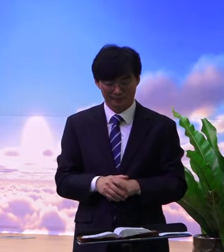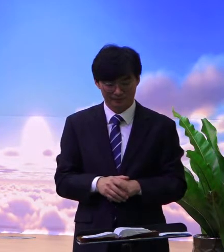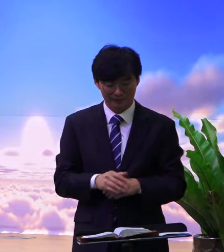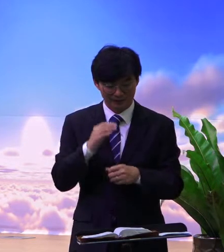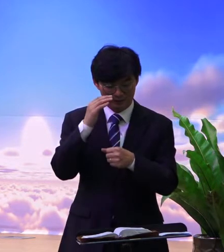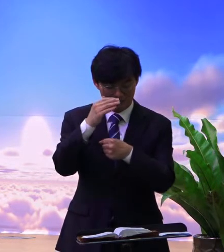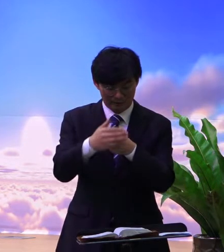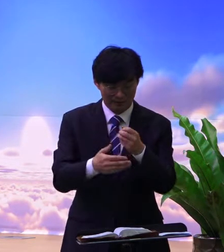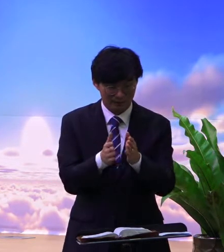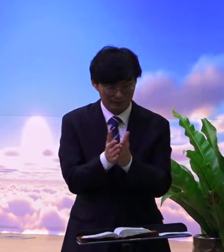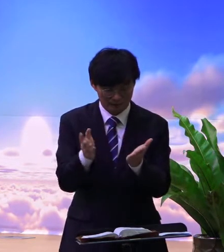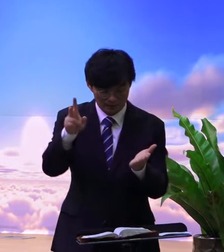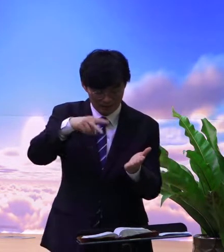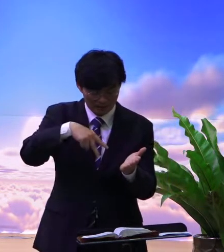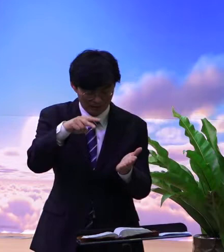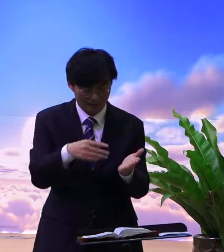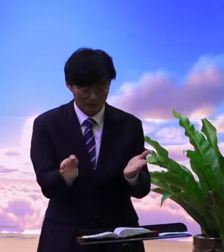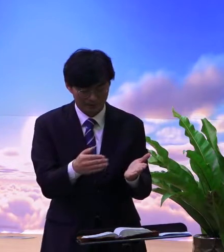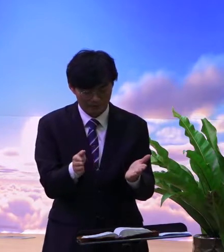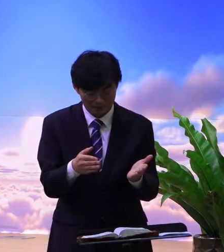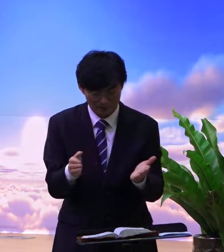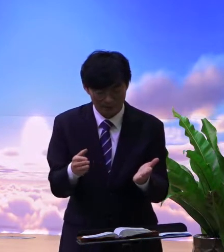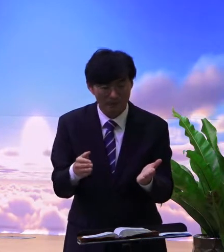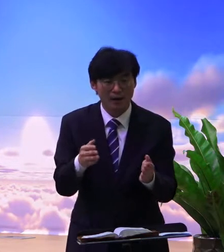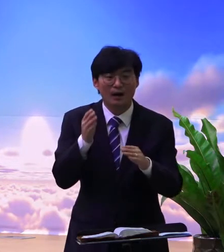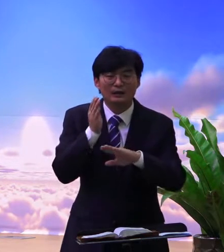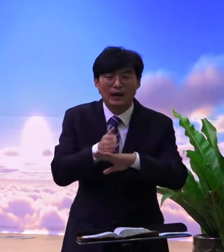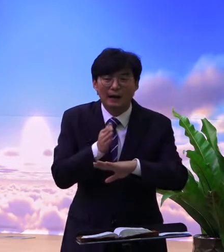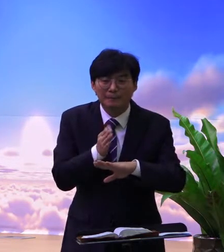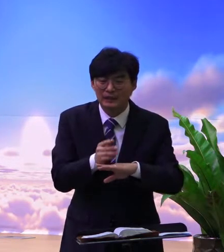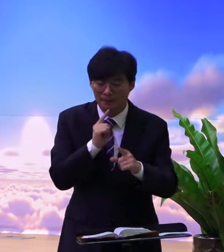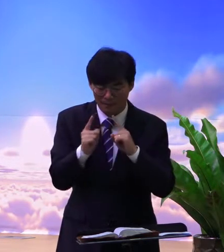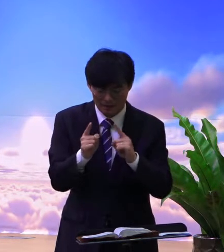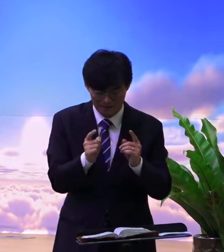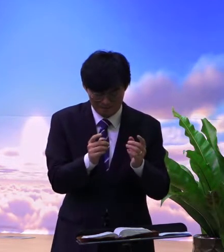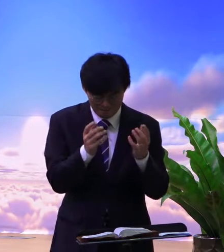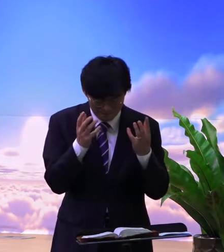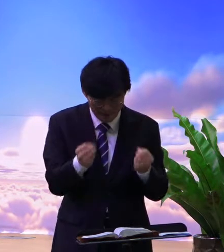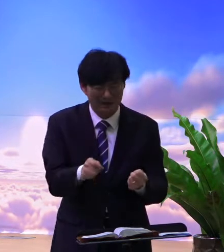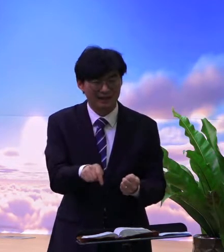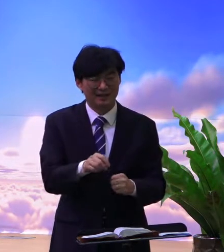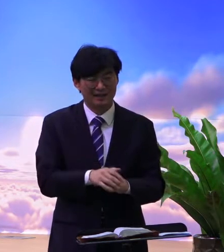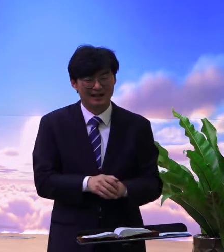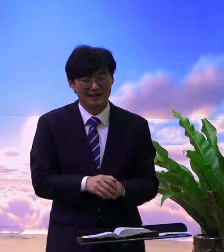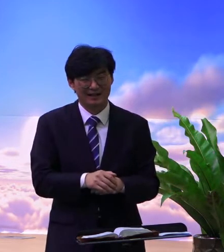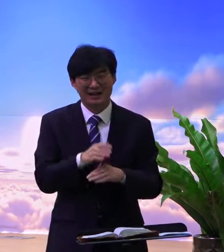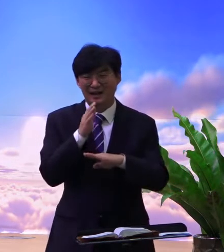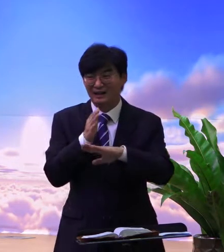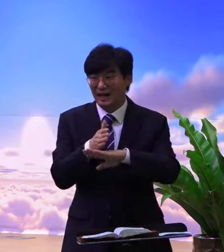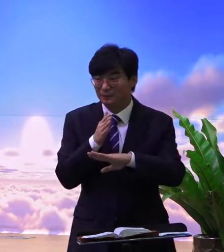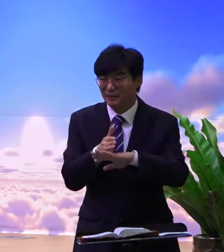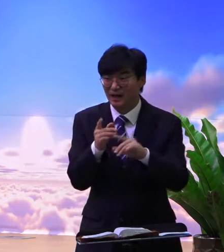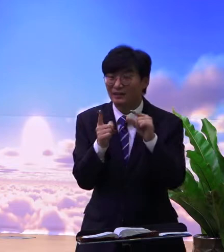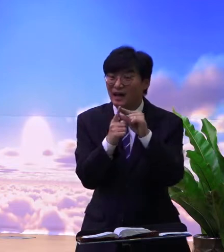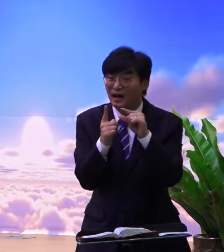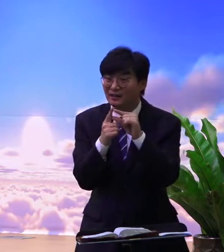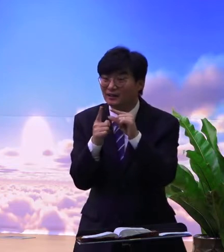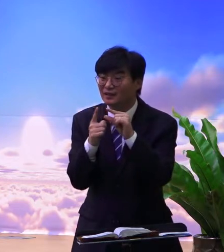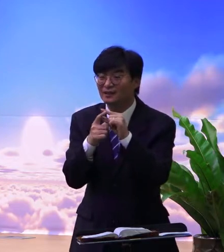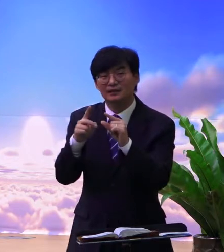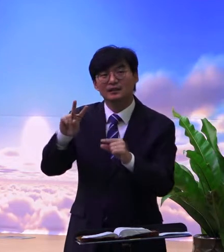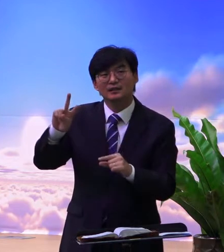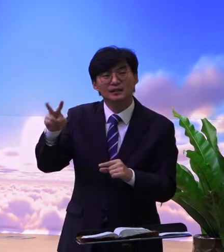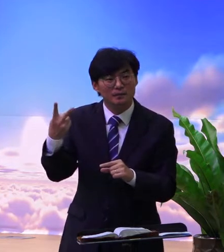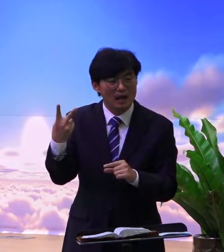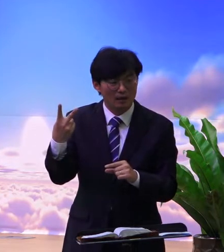감사라는 말이 얼마나 많이 나와 있을까 한번 찾아봤습니다. 성경 66권 전체에 감사라고 하는 단어가 약